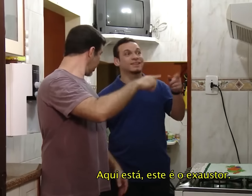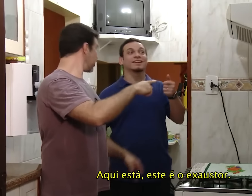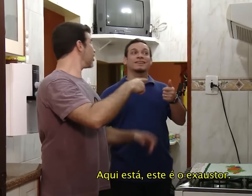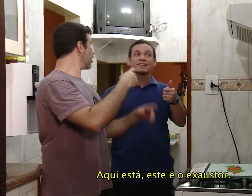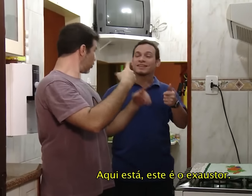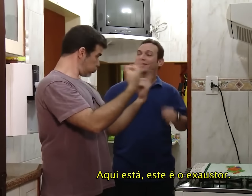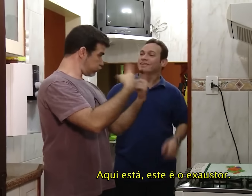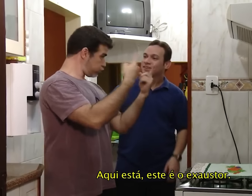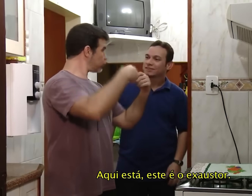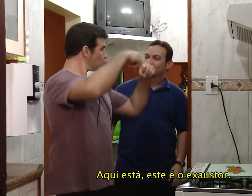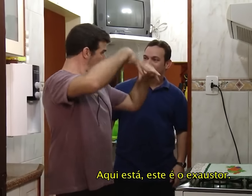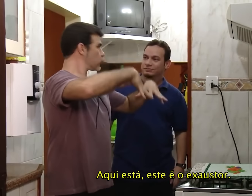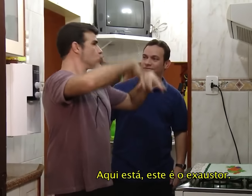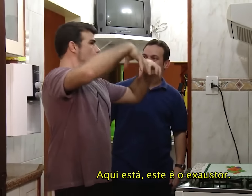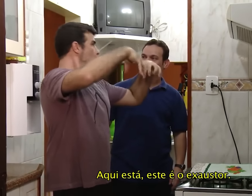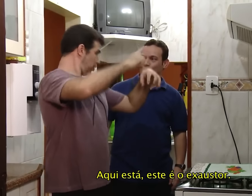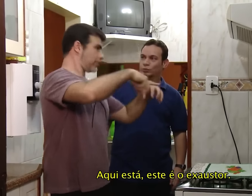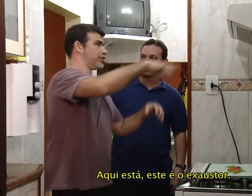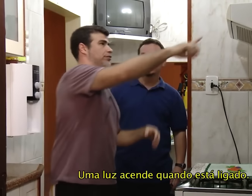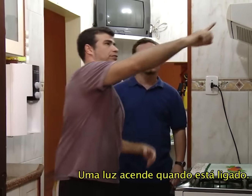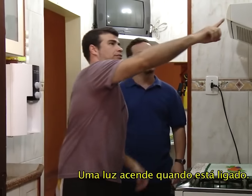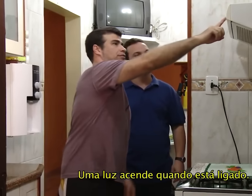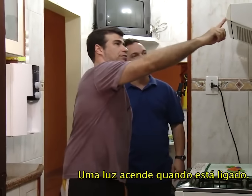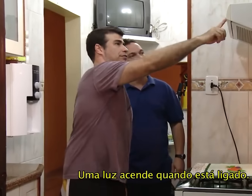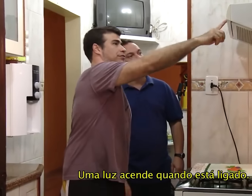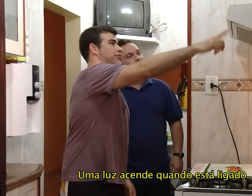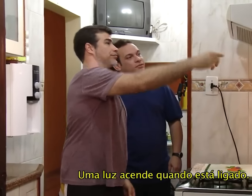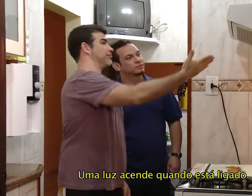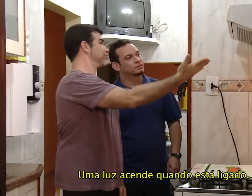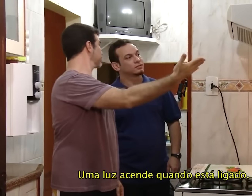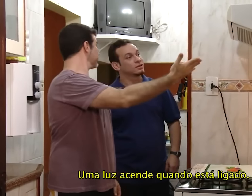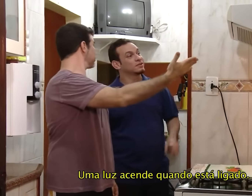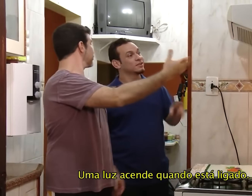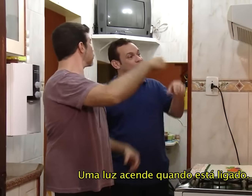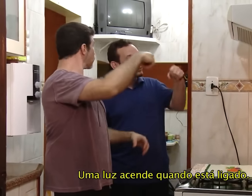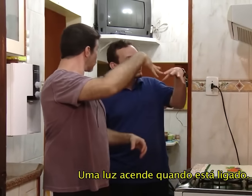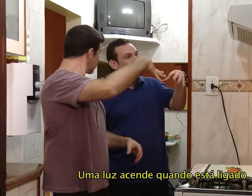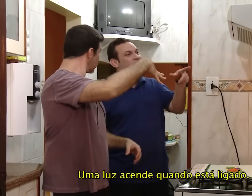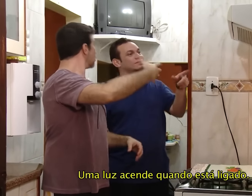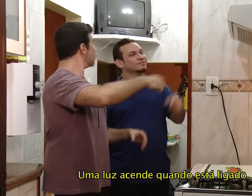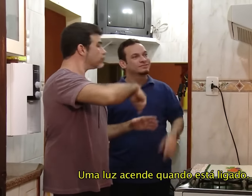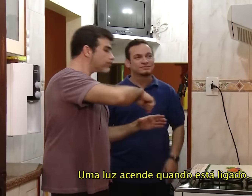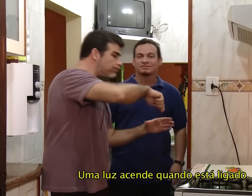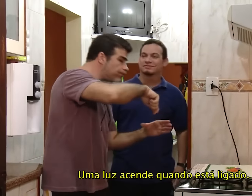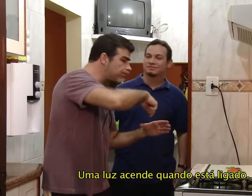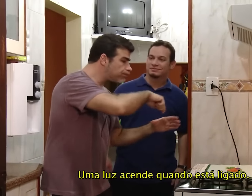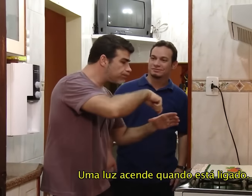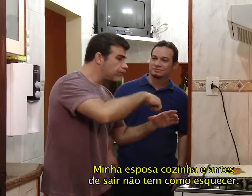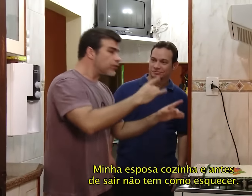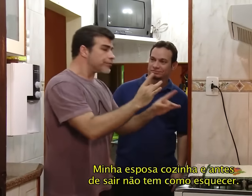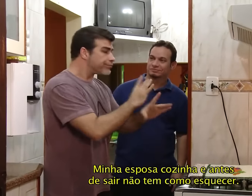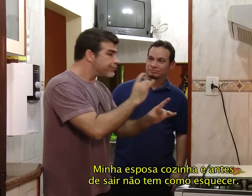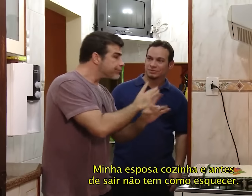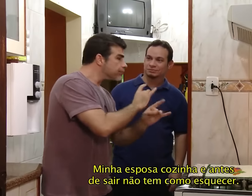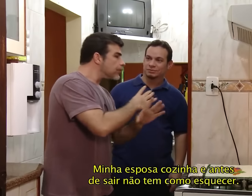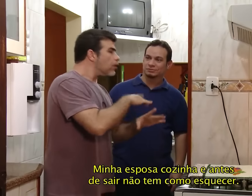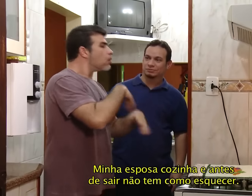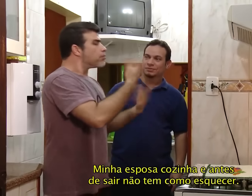Aqui está. Este é o exaustor. Uma luz acende quando ele está ligado. É, viu? Acendeu. Minha esposa cozinha